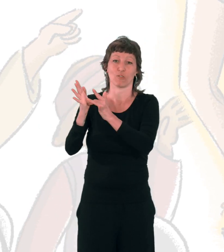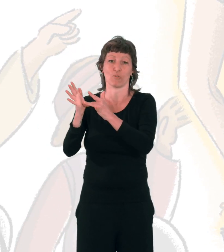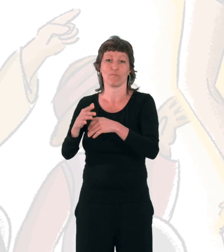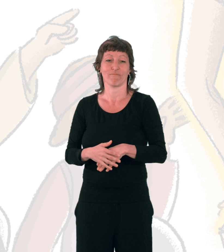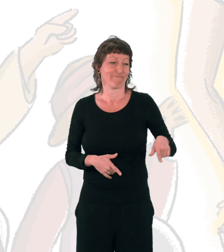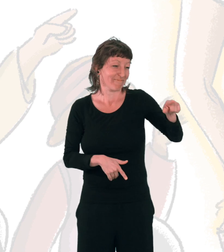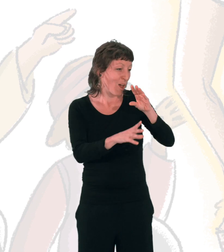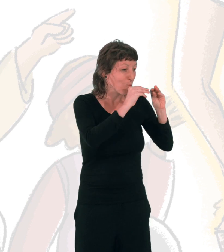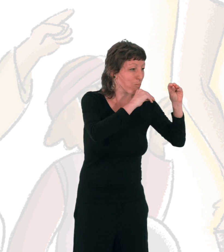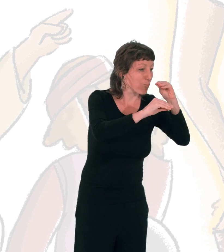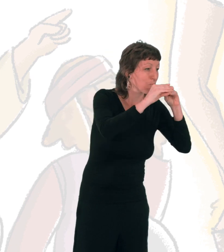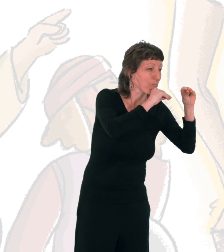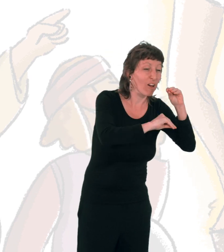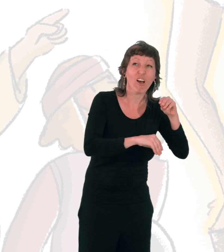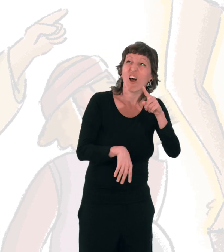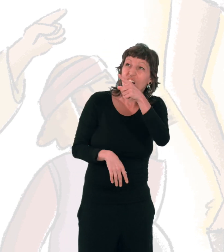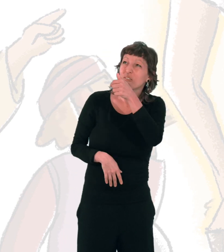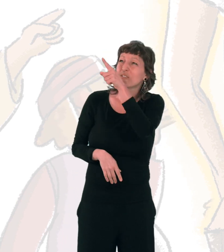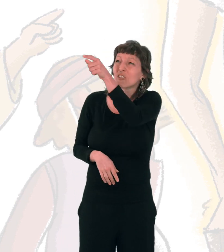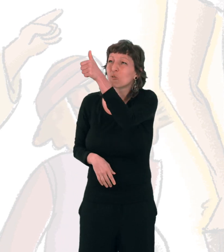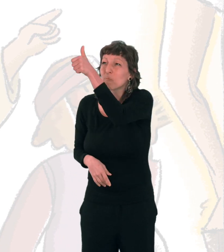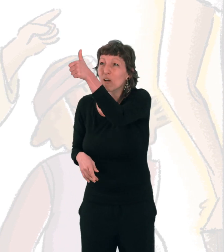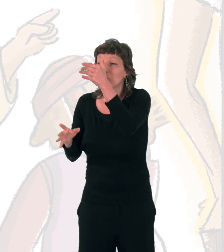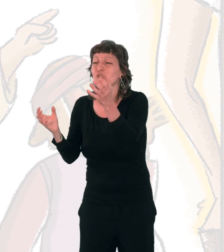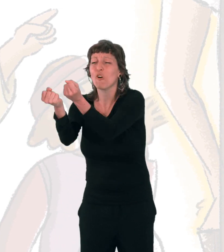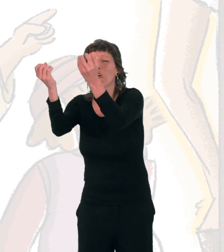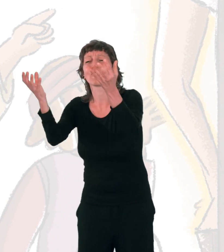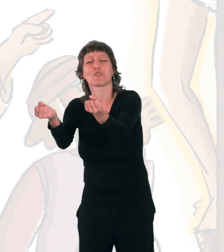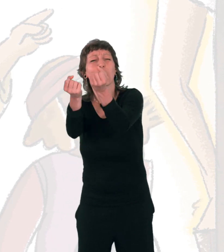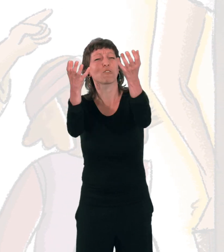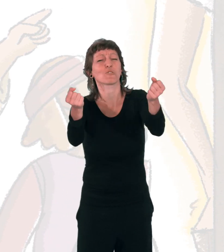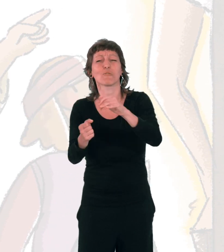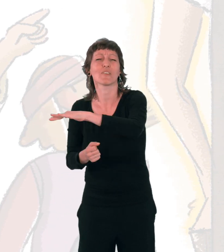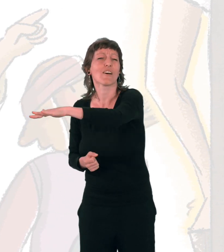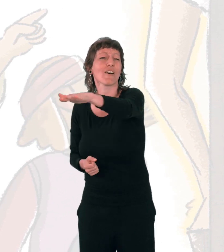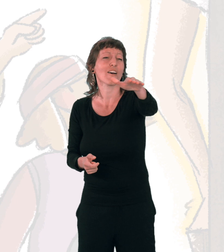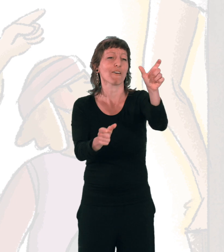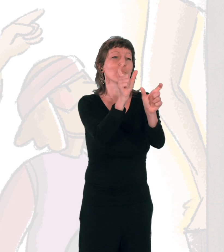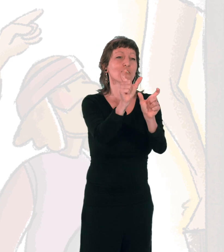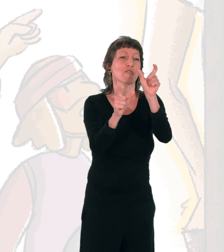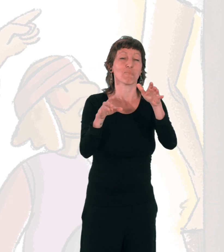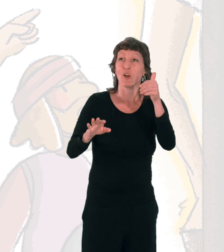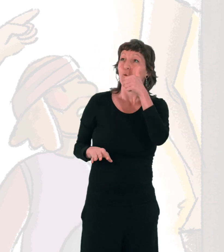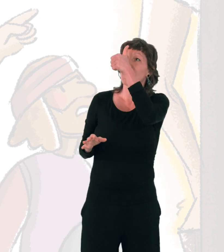Et ils se disent entre eux « Il a sauvé les autres, mais il ne peut pas se sauver